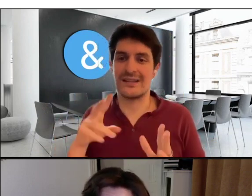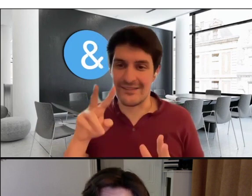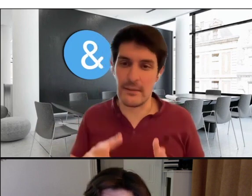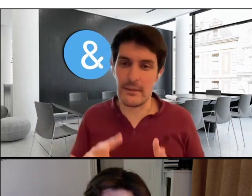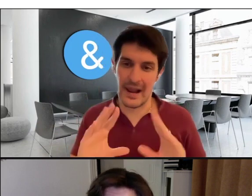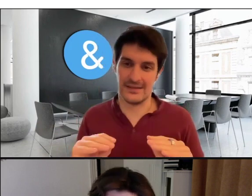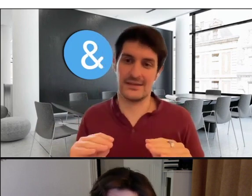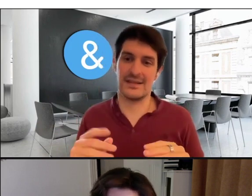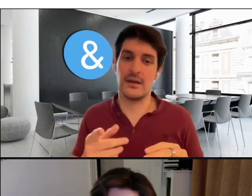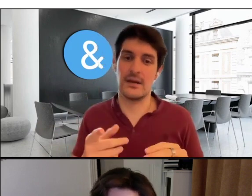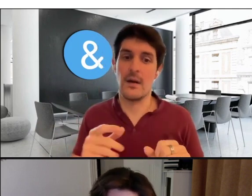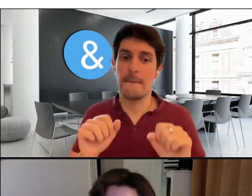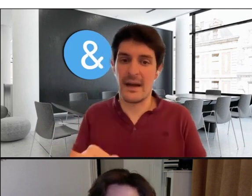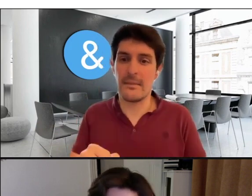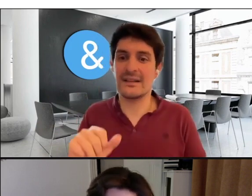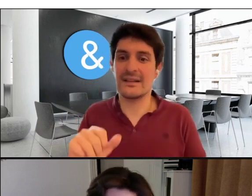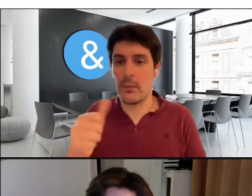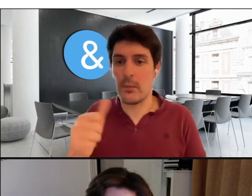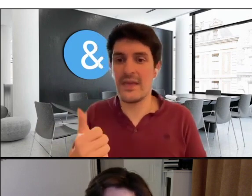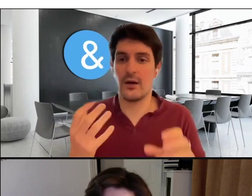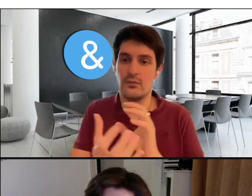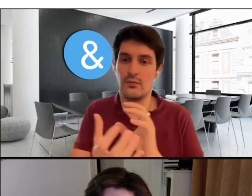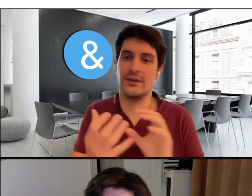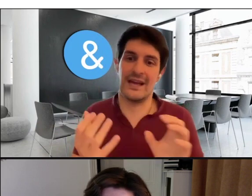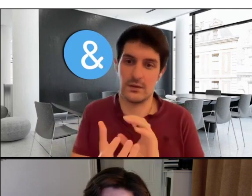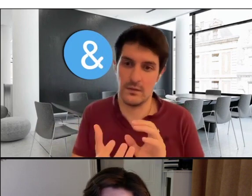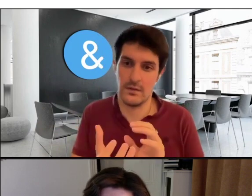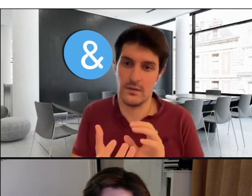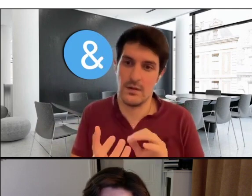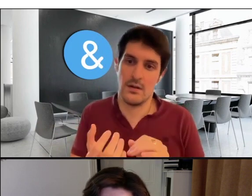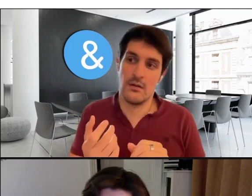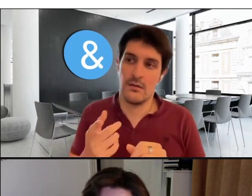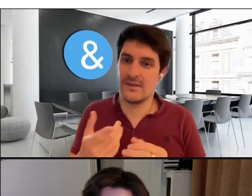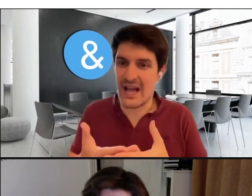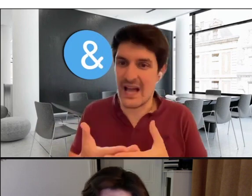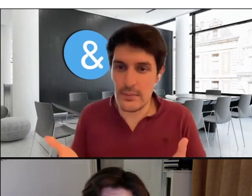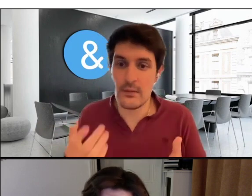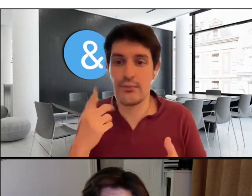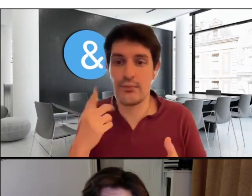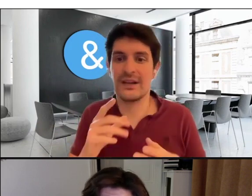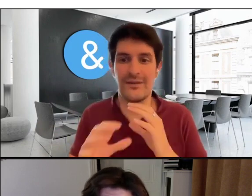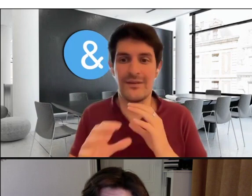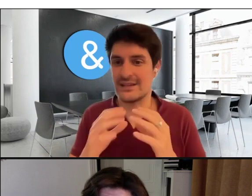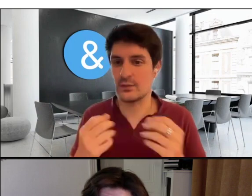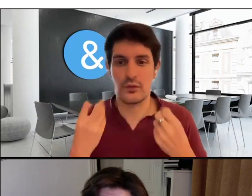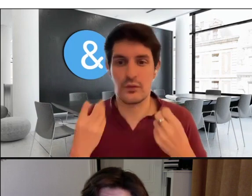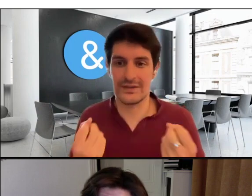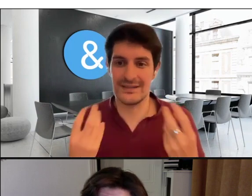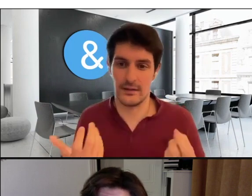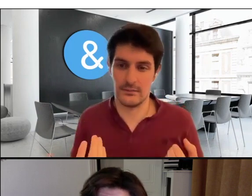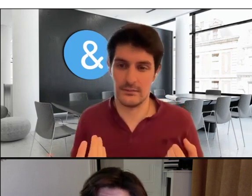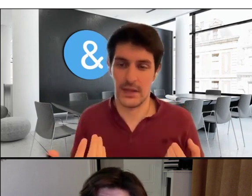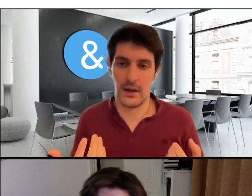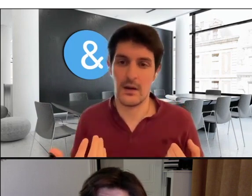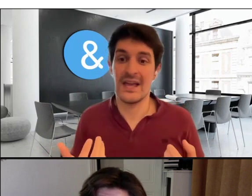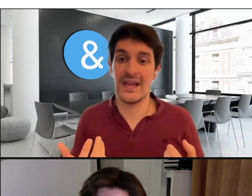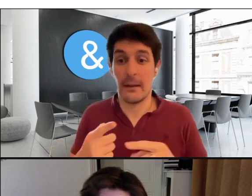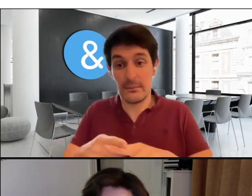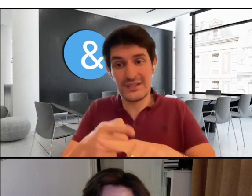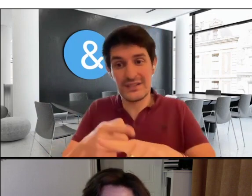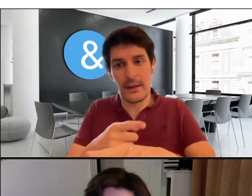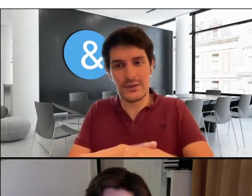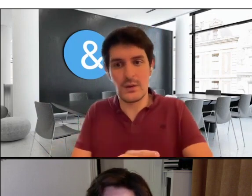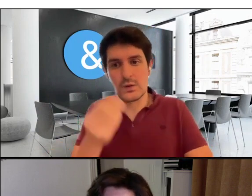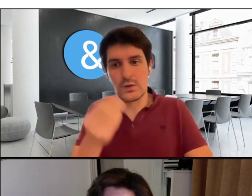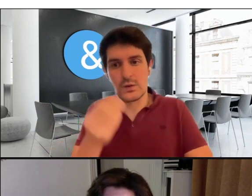vraie place. C'est permettre la première communication simple pour des conversations du quotidien. Après, petit à